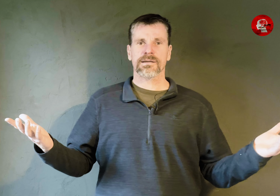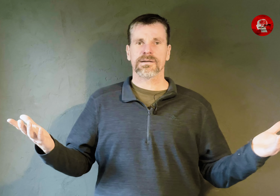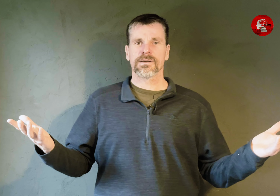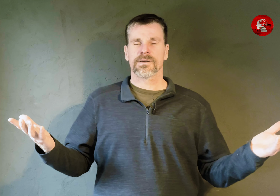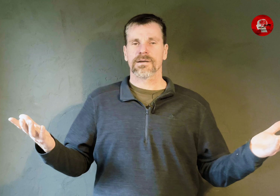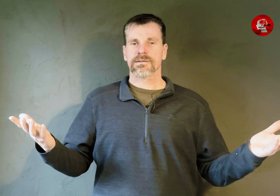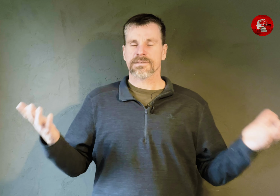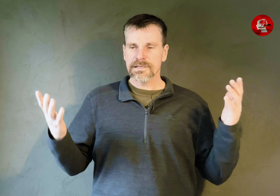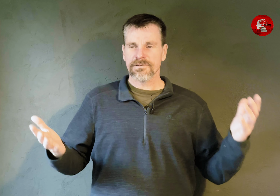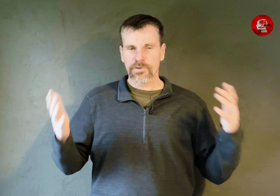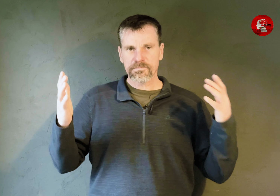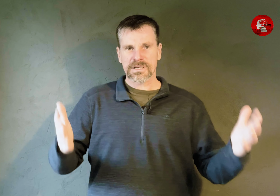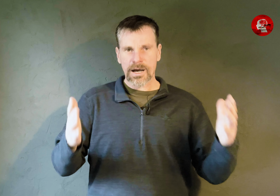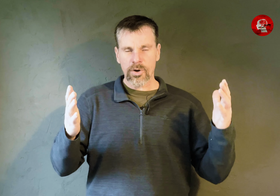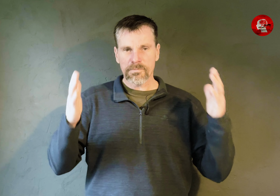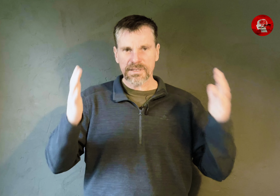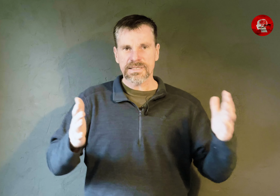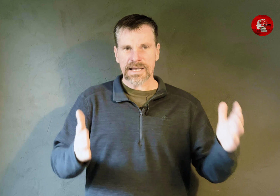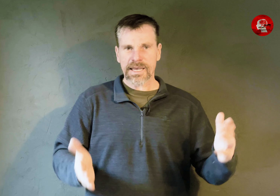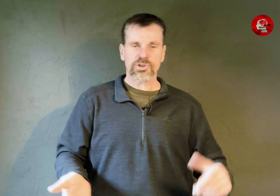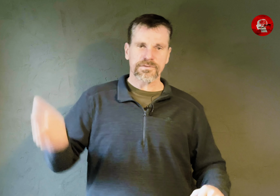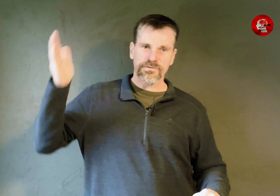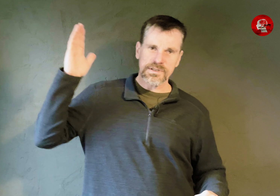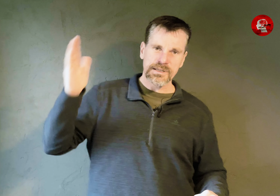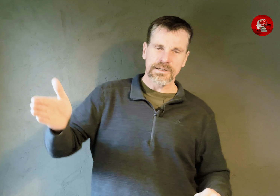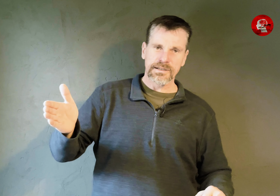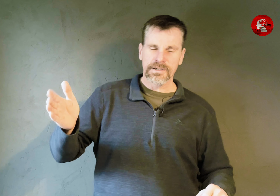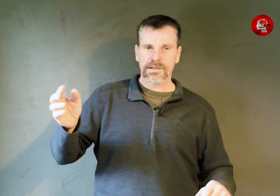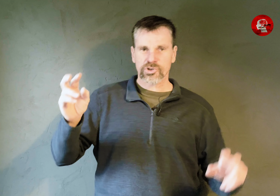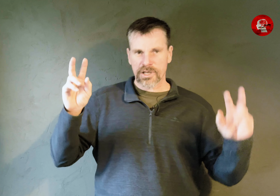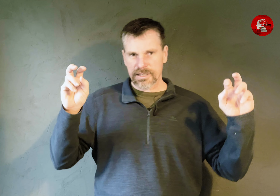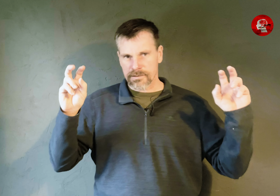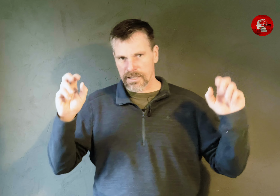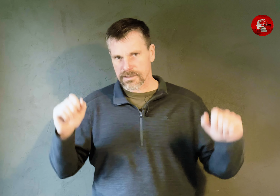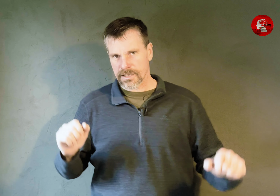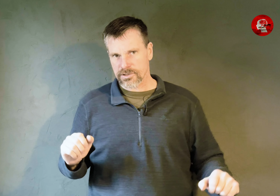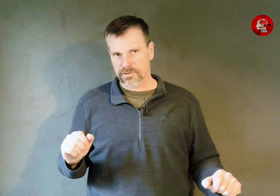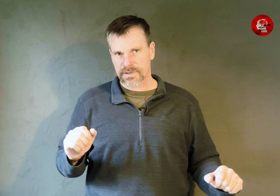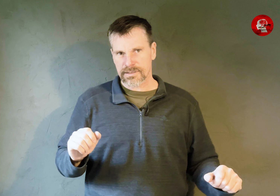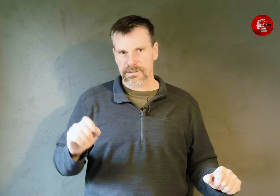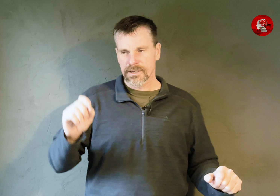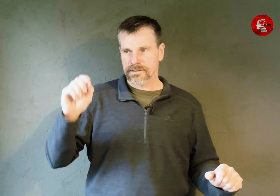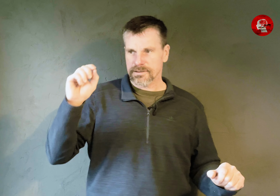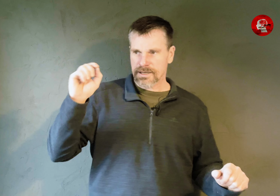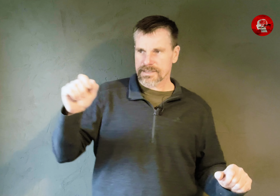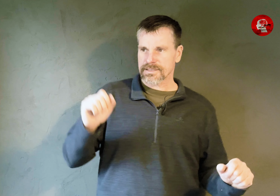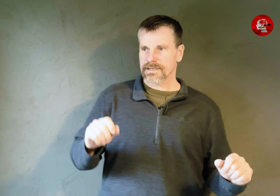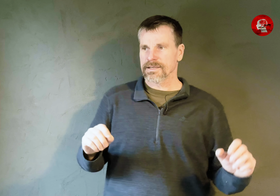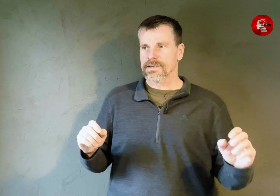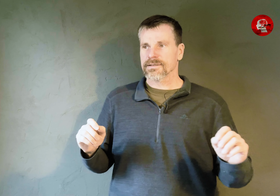stil wirbt genau mit diesen eigenschaften für ihre schlecht gemachte kantenschliff kette die hexa